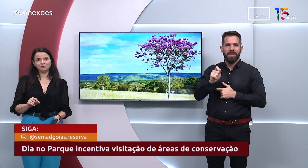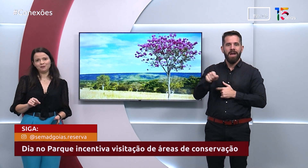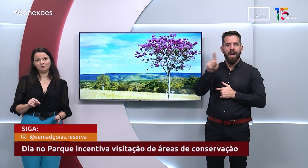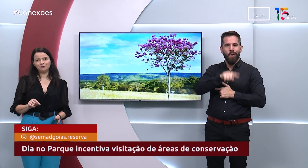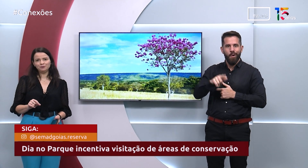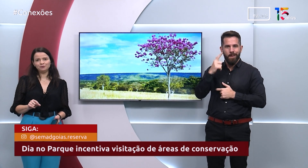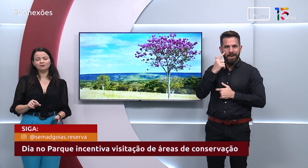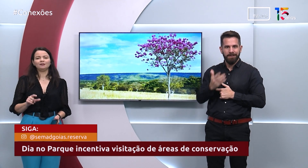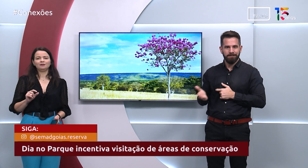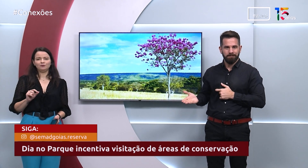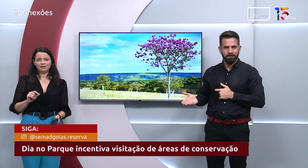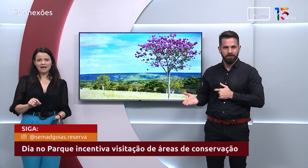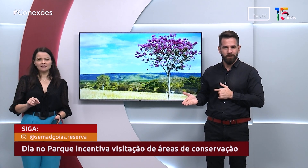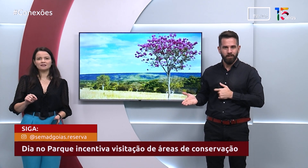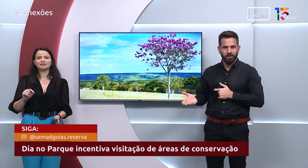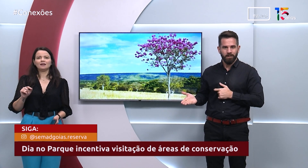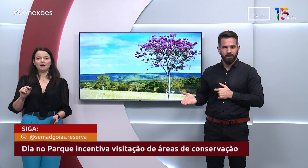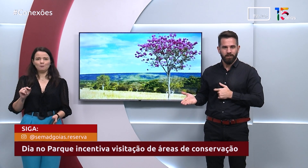@semad, com demudo,